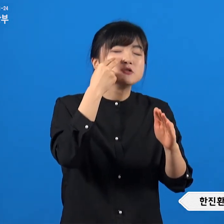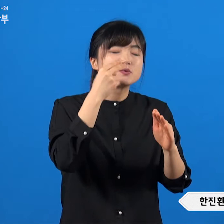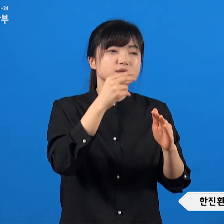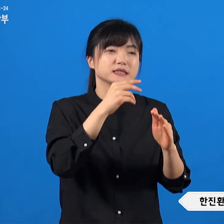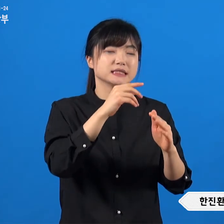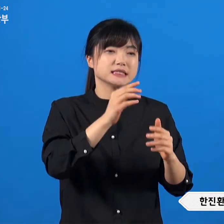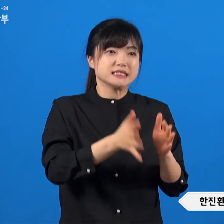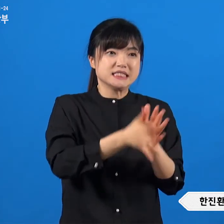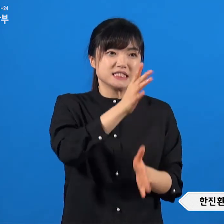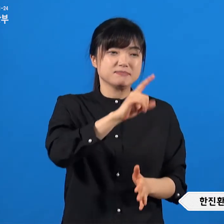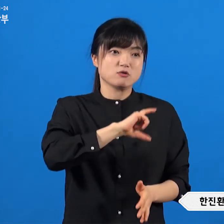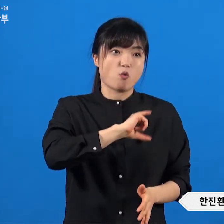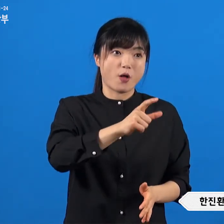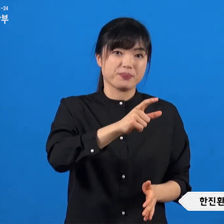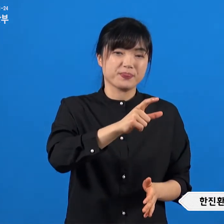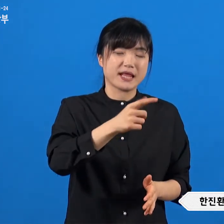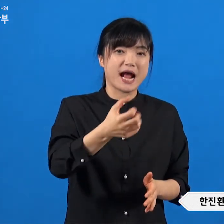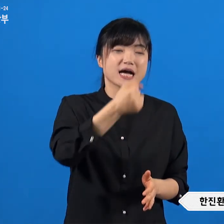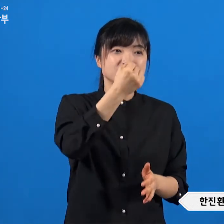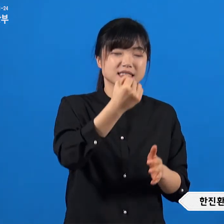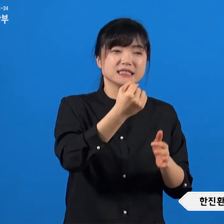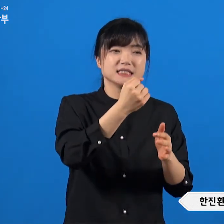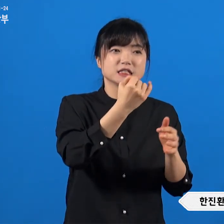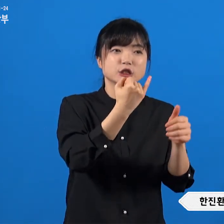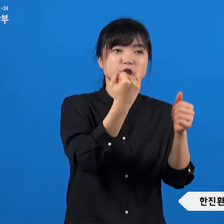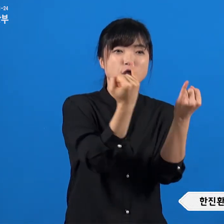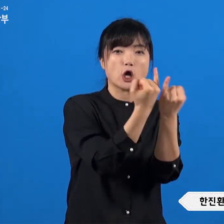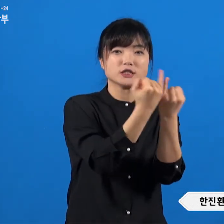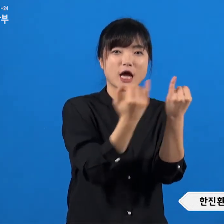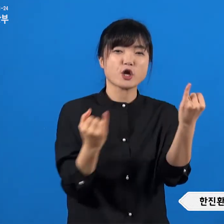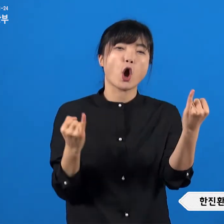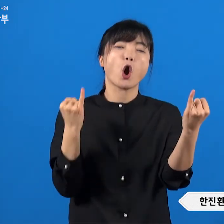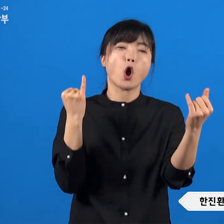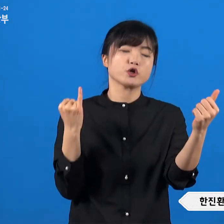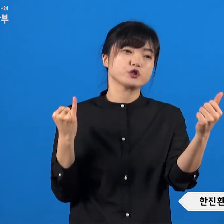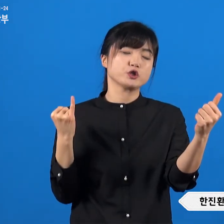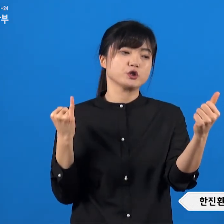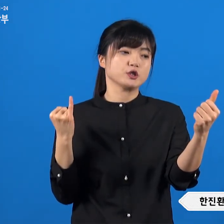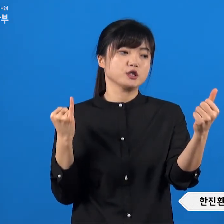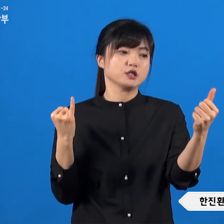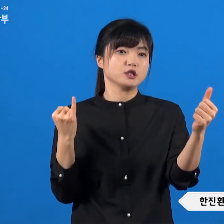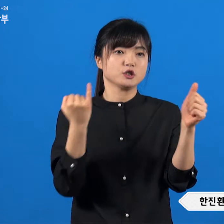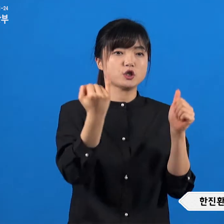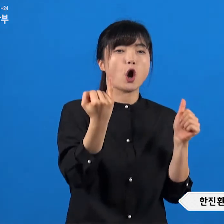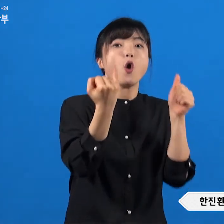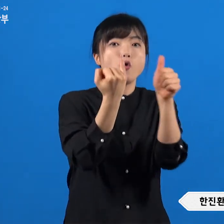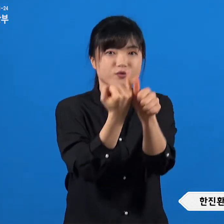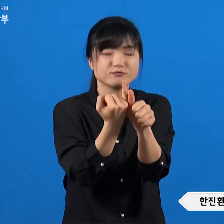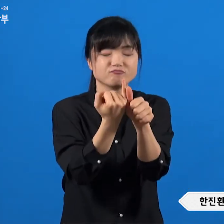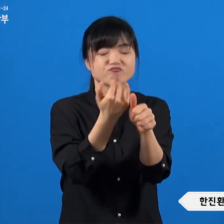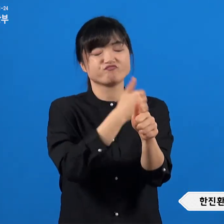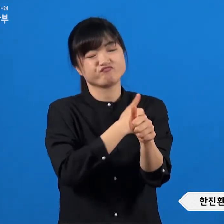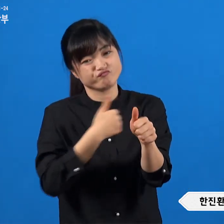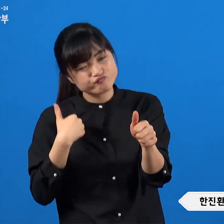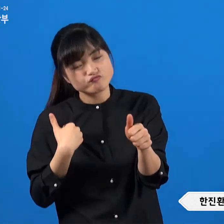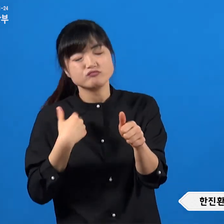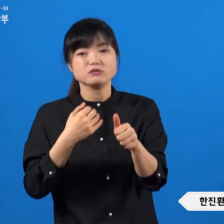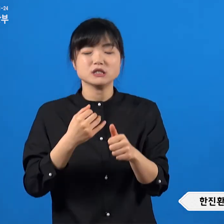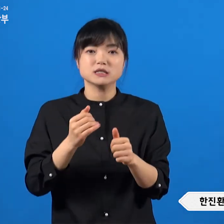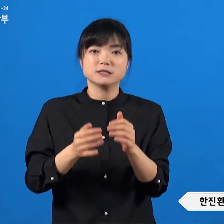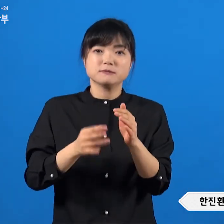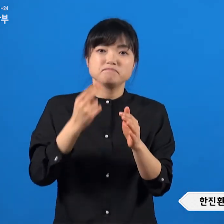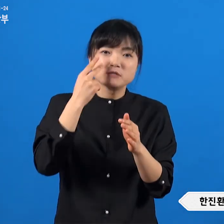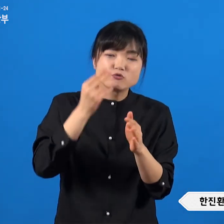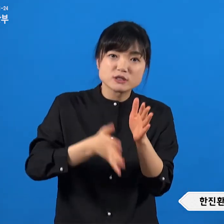있는 교포 처녀와 결혼을 했습니다. 넉넉한 가정의 딸과 결혼도 했고 미국 시민권도